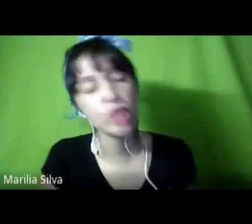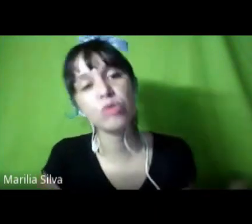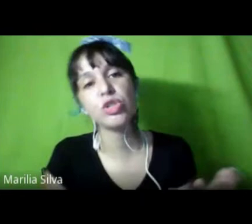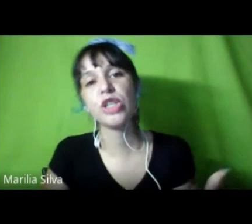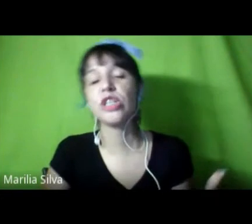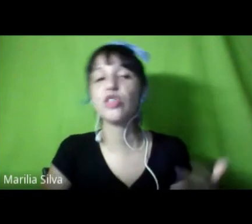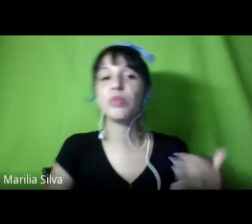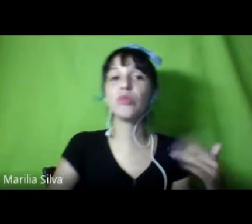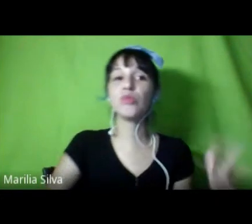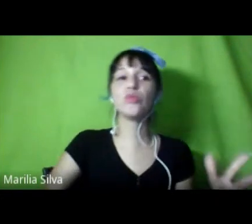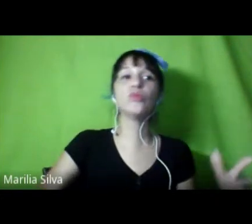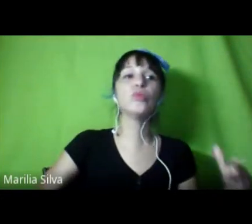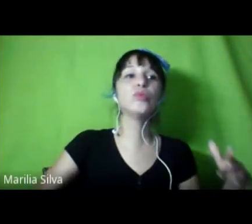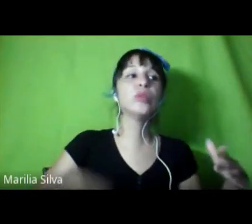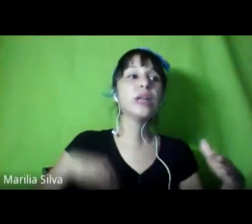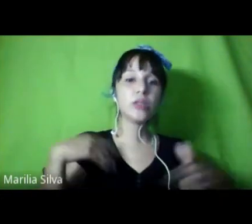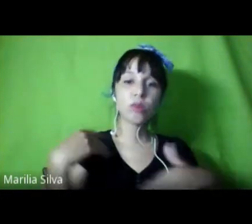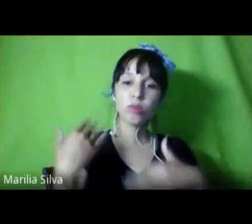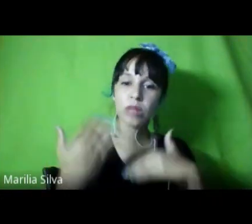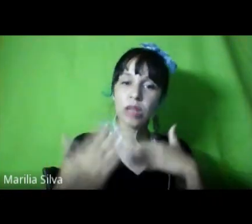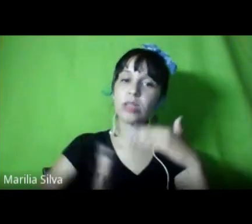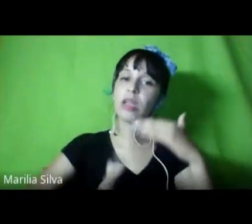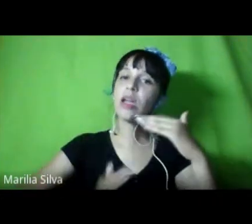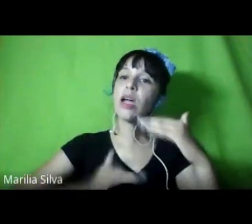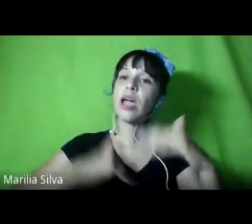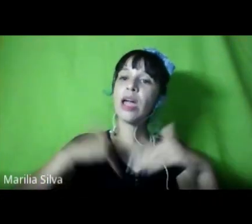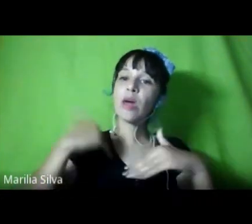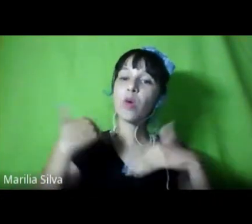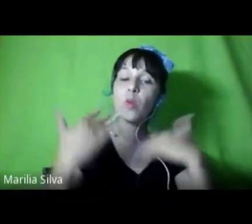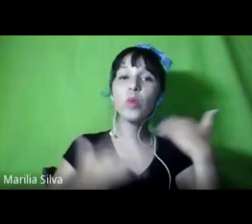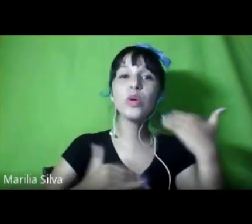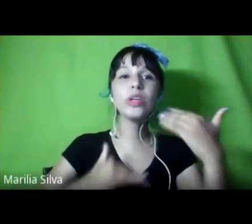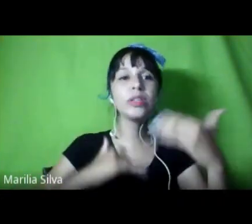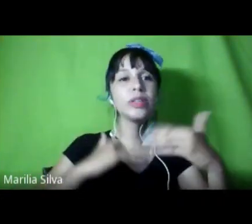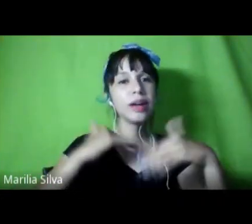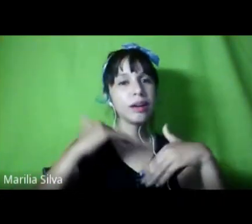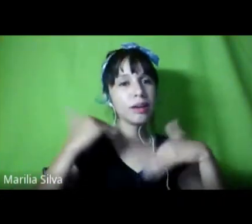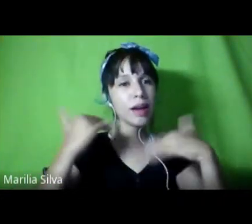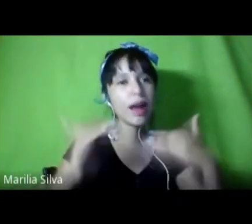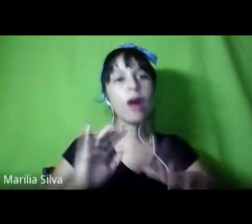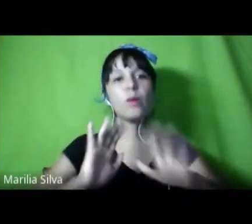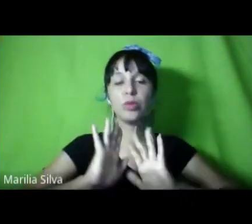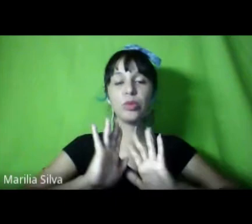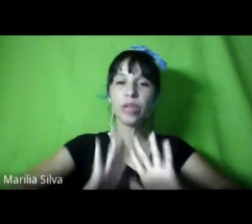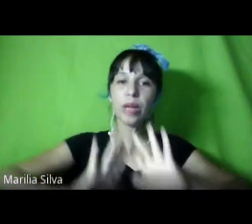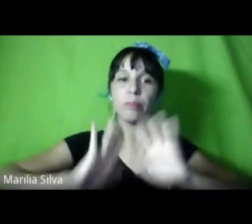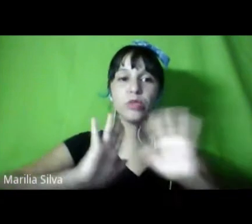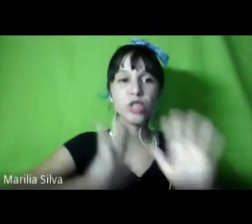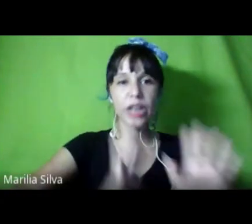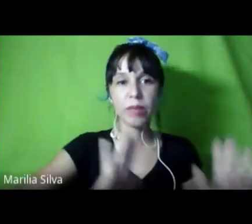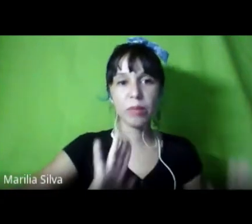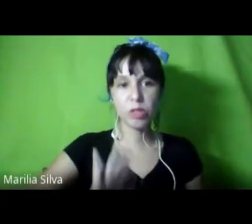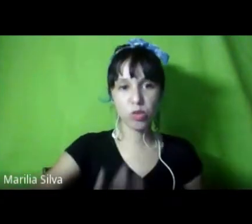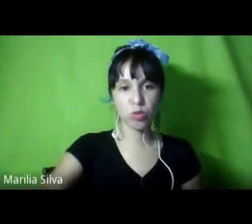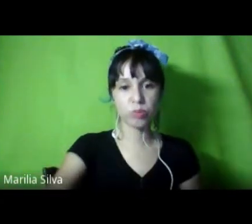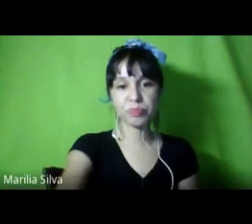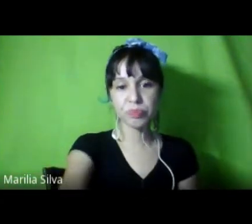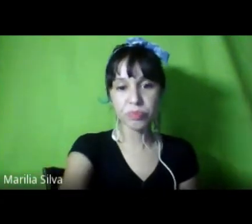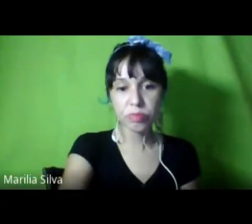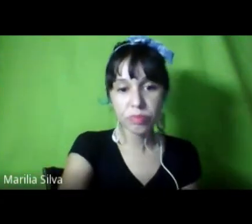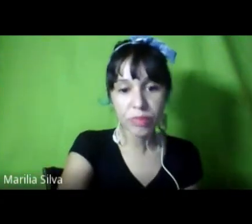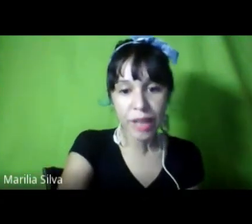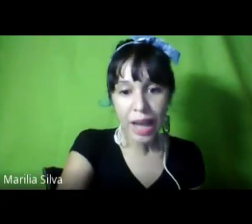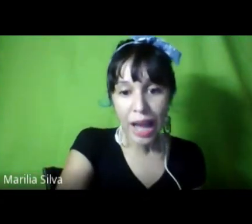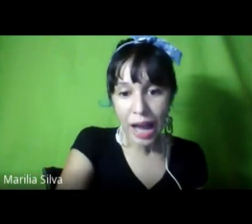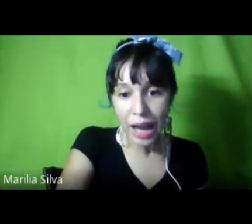o Centro de Atendimento ao Surdo. Isso acontece com muita calma no tempo de cada pessoa.